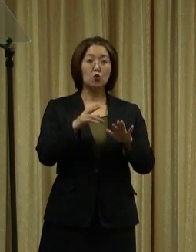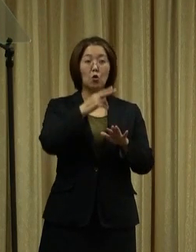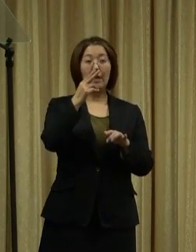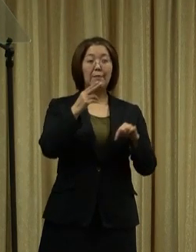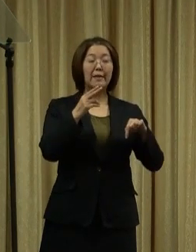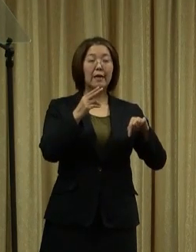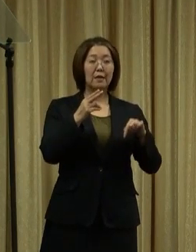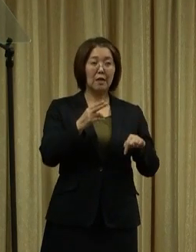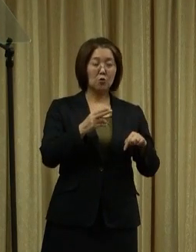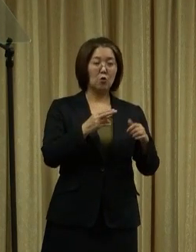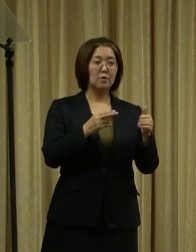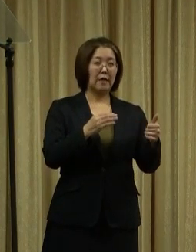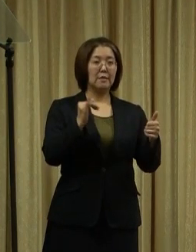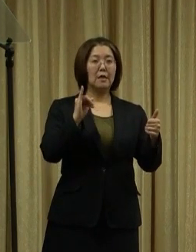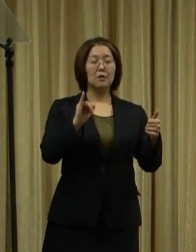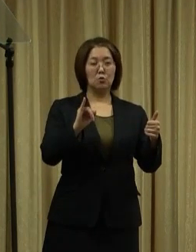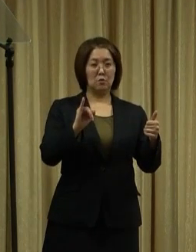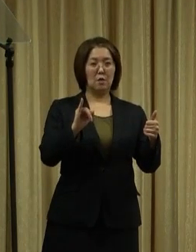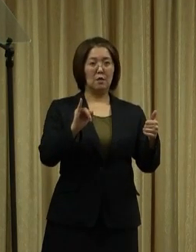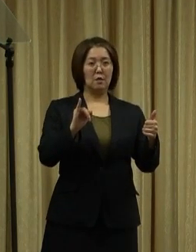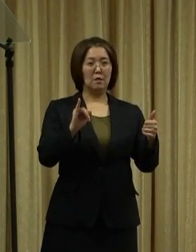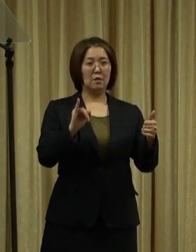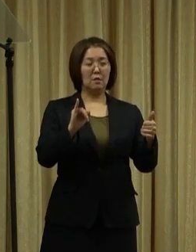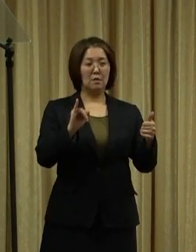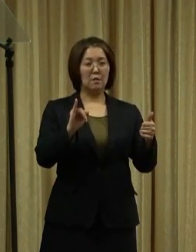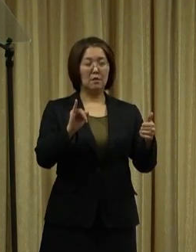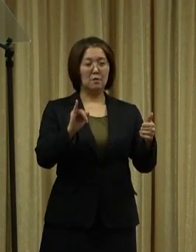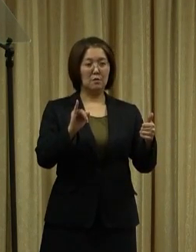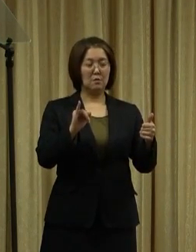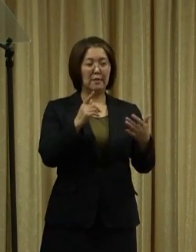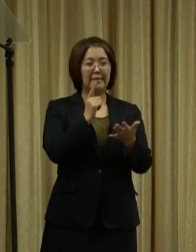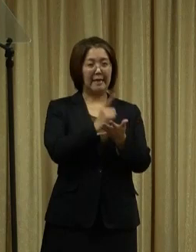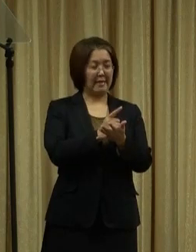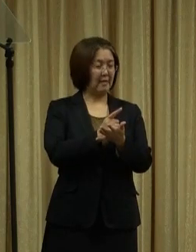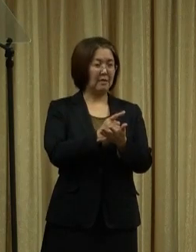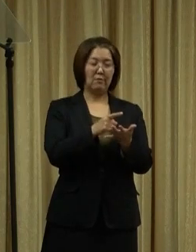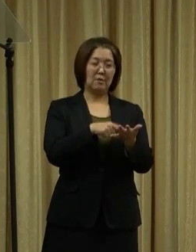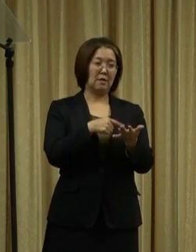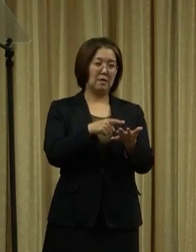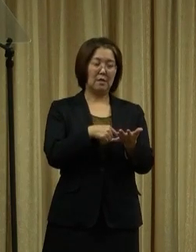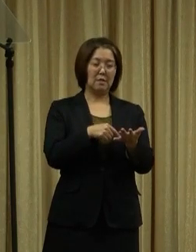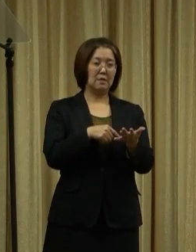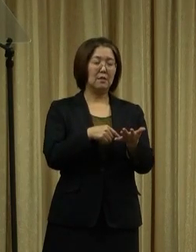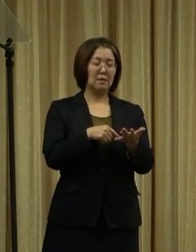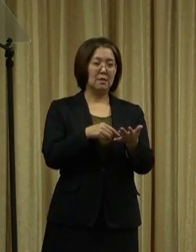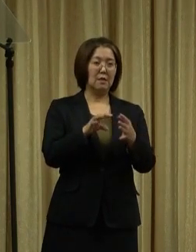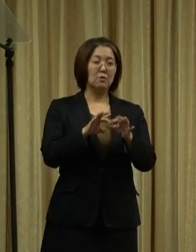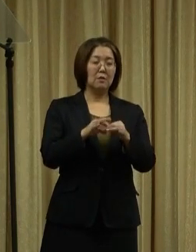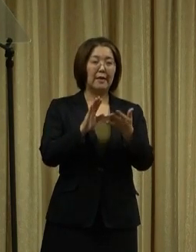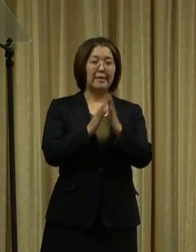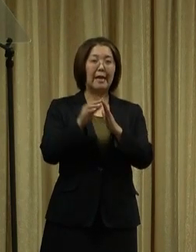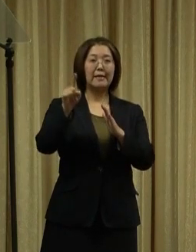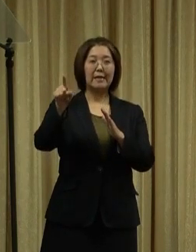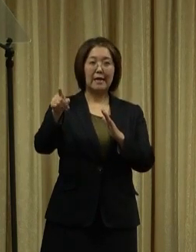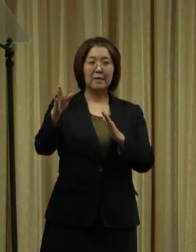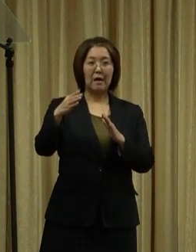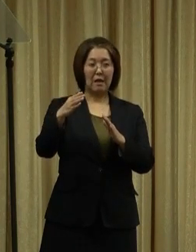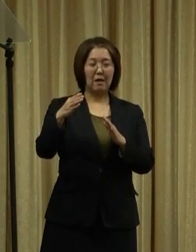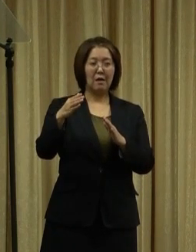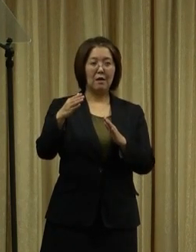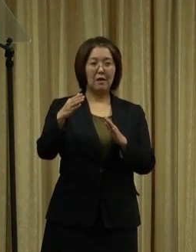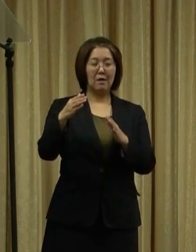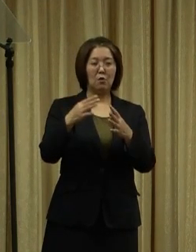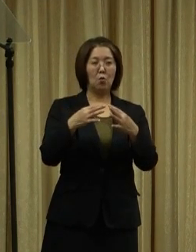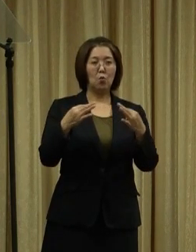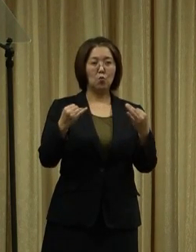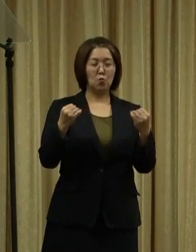の男性女性カップルだけでは足りません、ですから県外から、多く